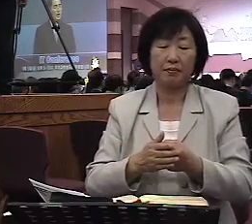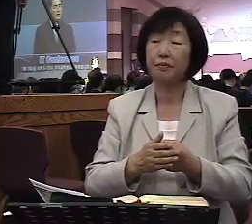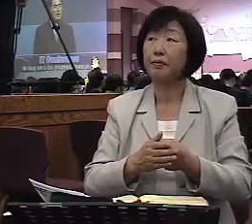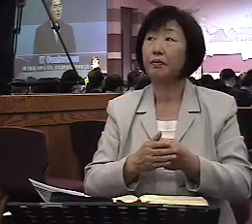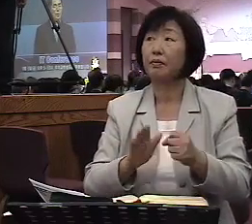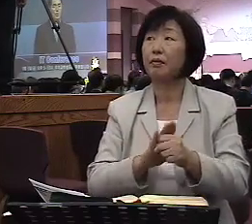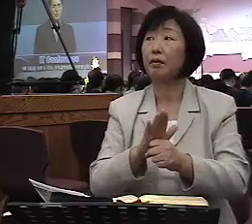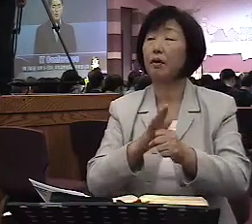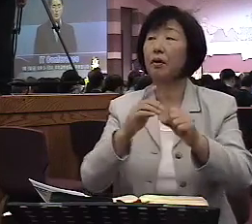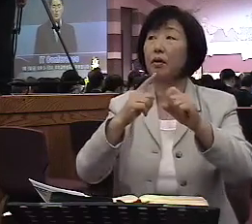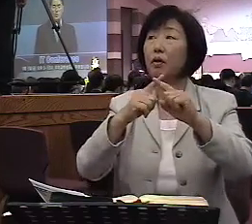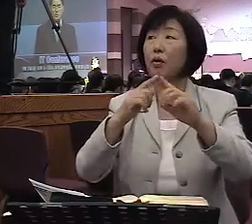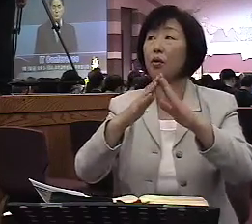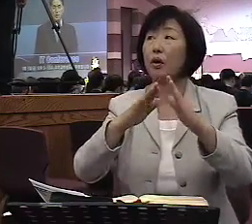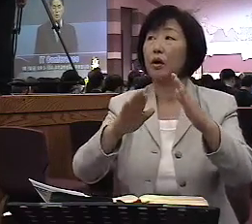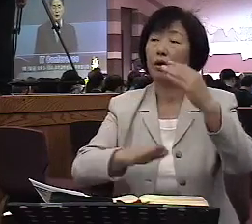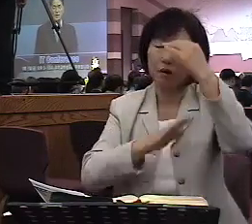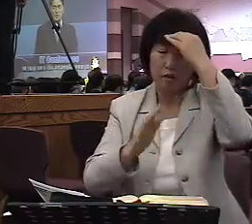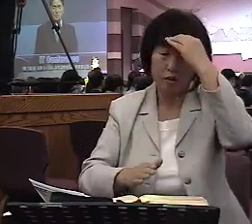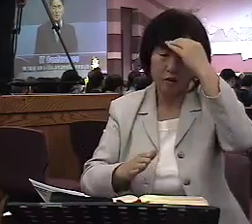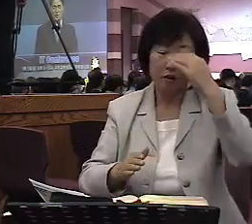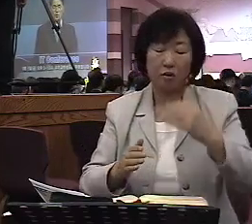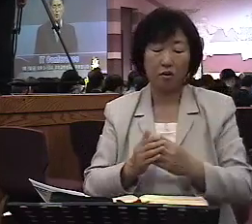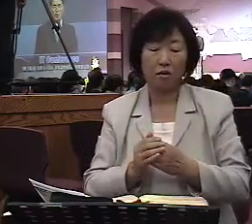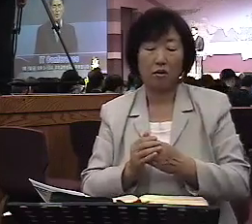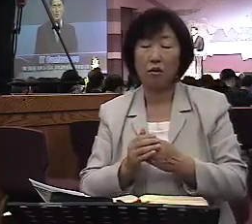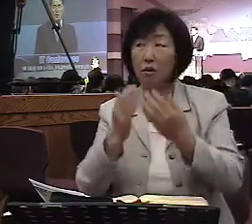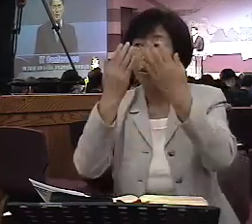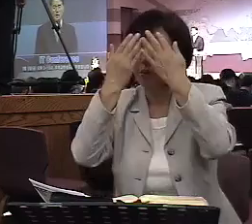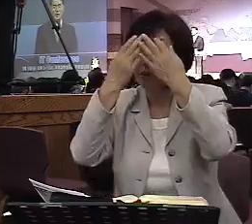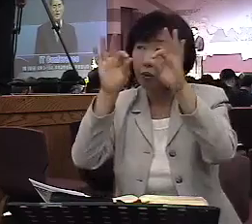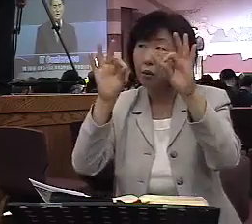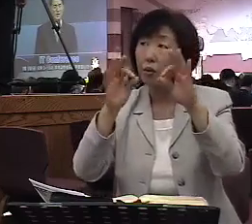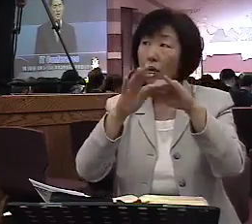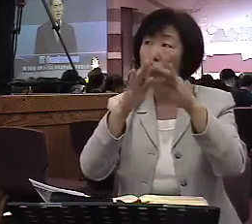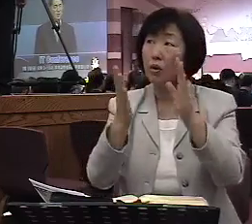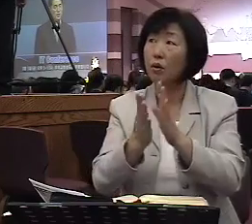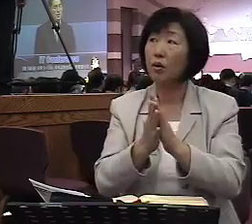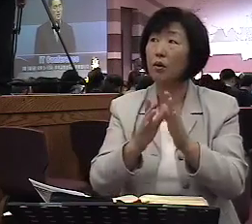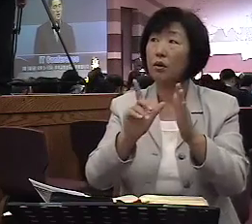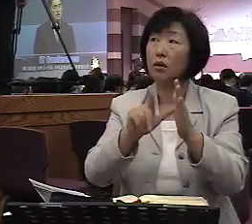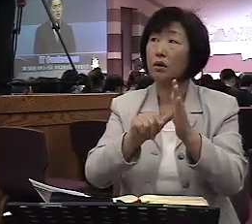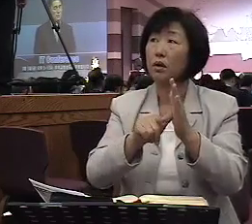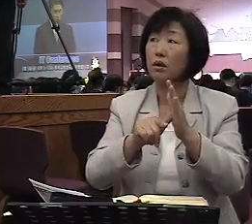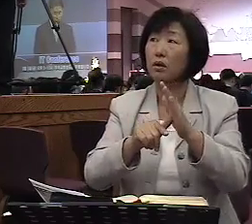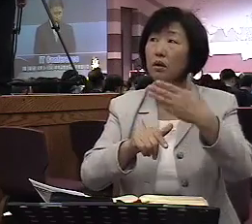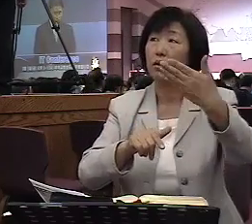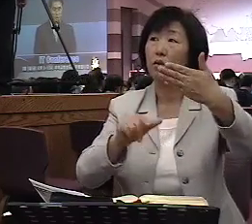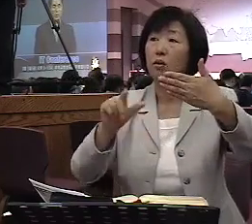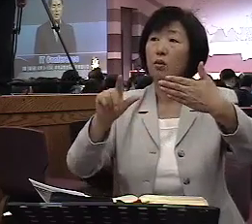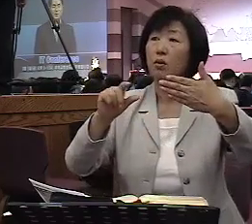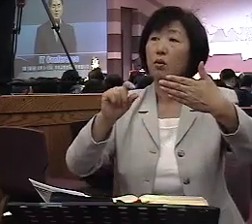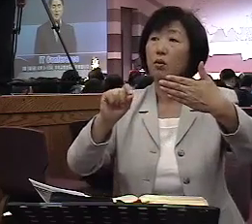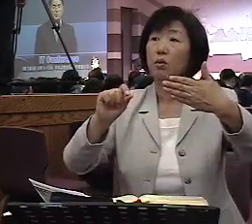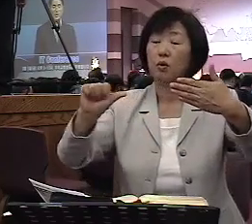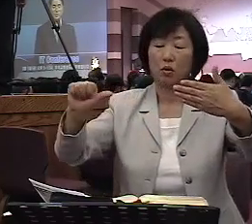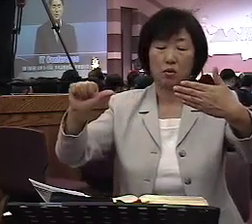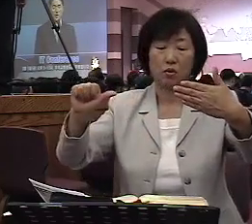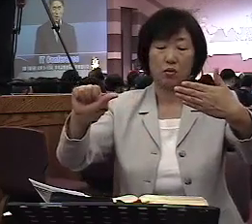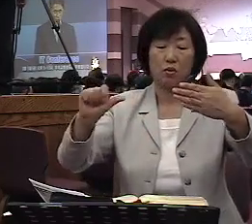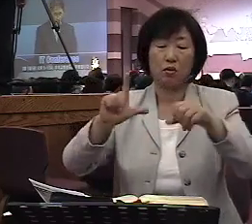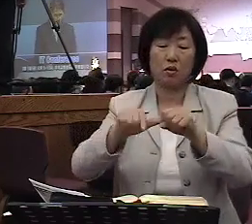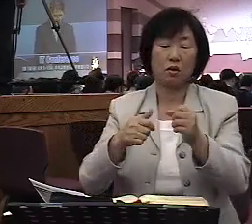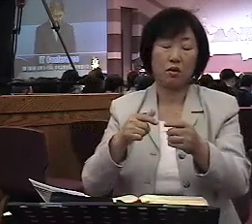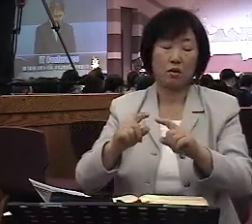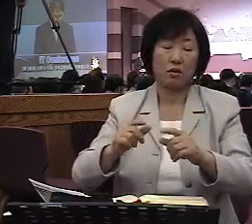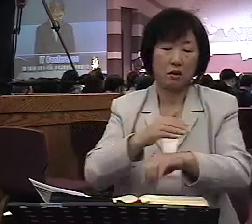때문에 본 교회 성도님들은 무료가 되겠습니다. 9월 5일, 6일 시간 미리 계획하셔서